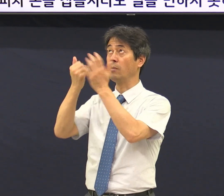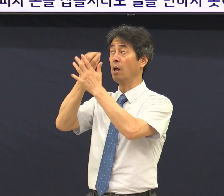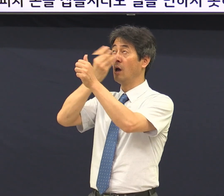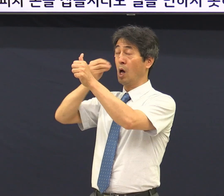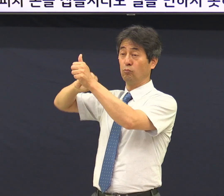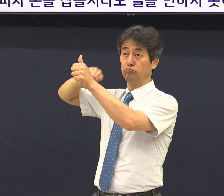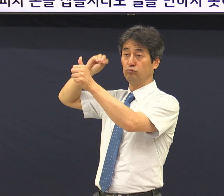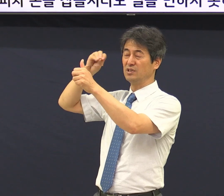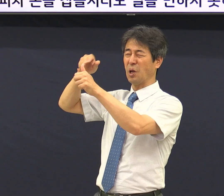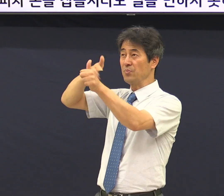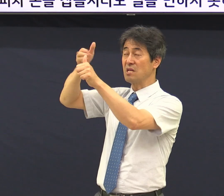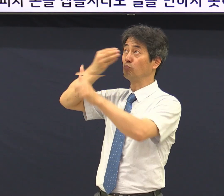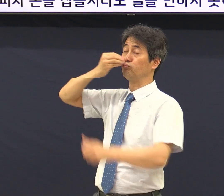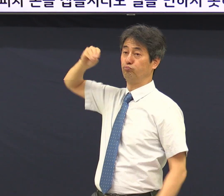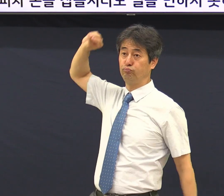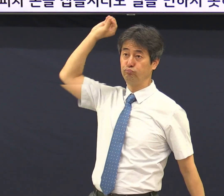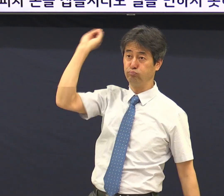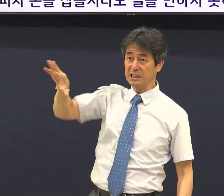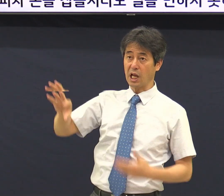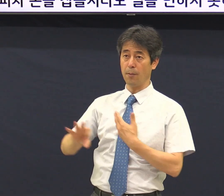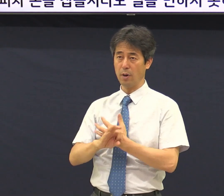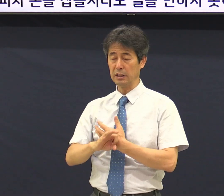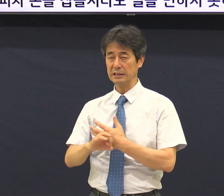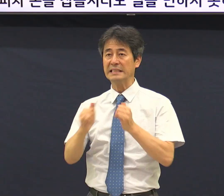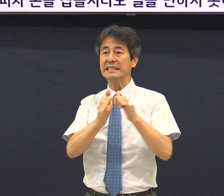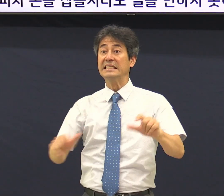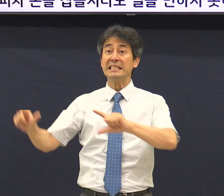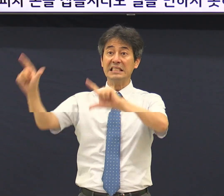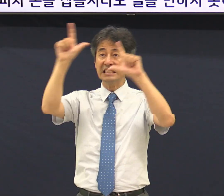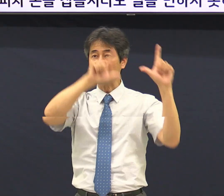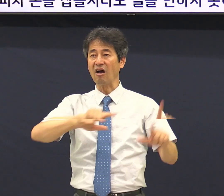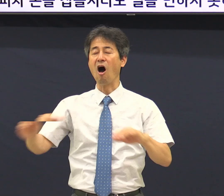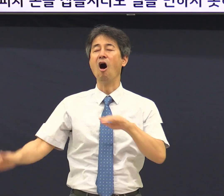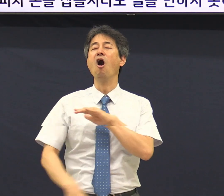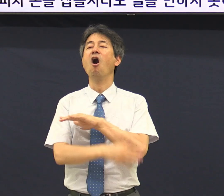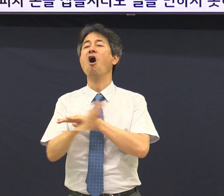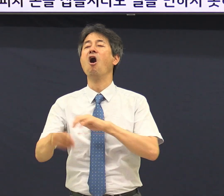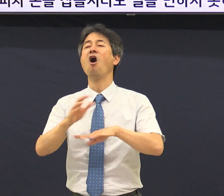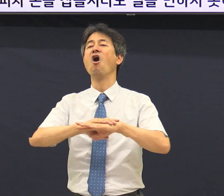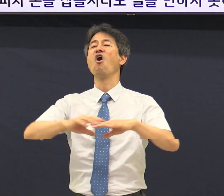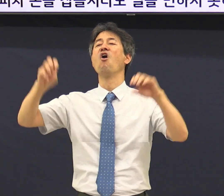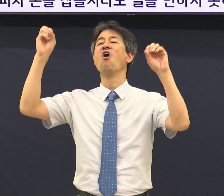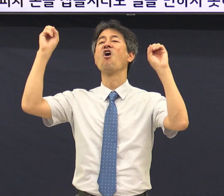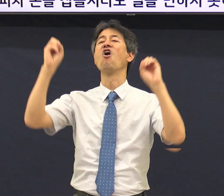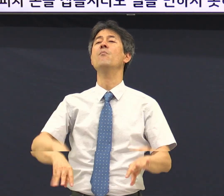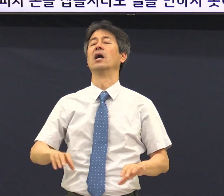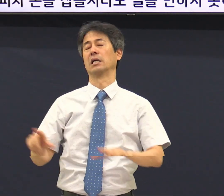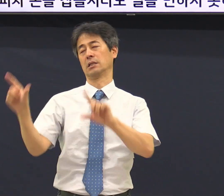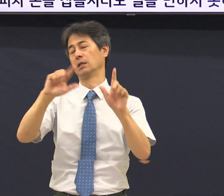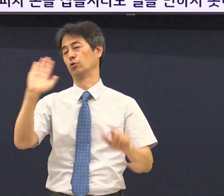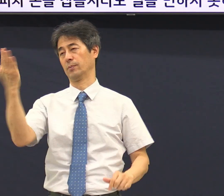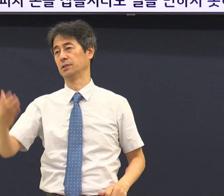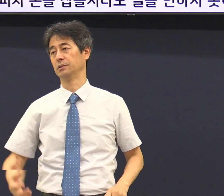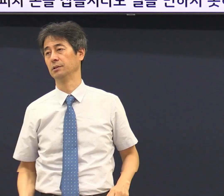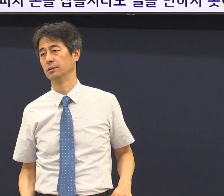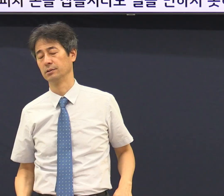만약에 하나님의 섭리를 경히 여기며 없이 여기는 자는 사람의 인생